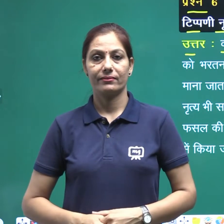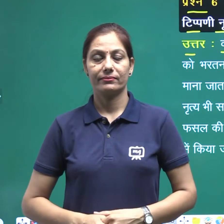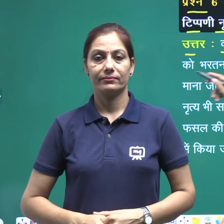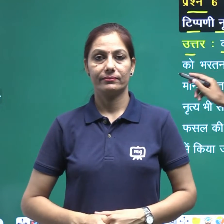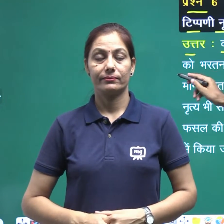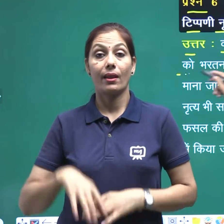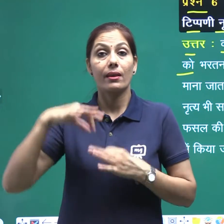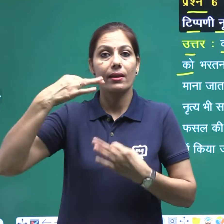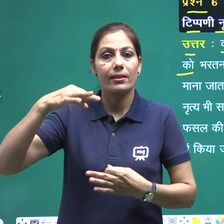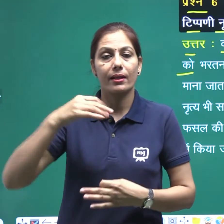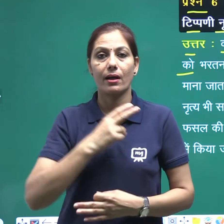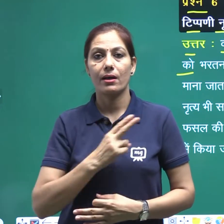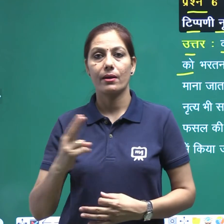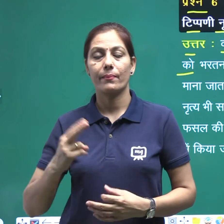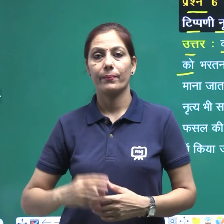कुरुवांजी नृत्य को